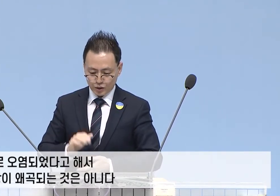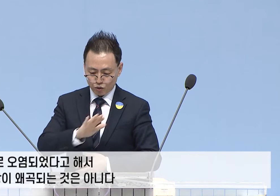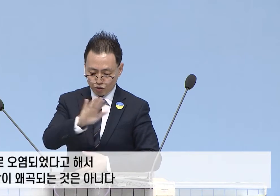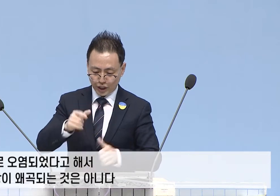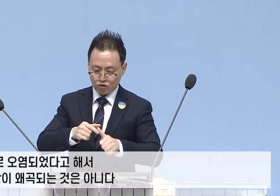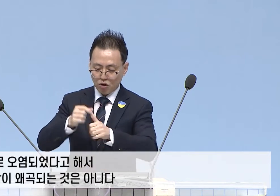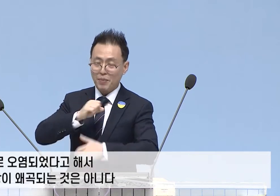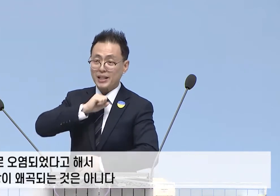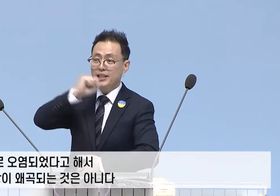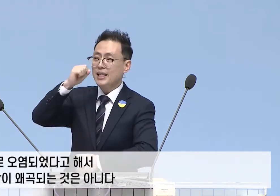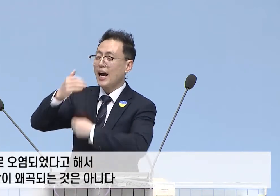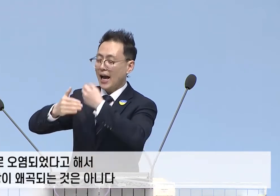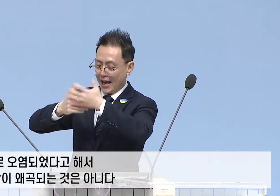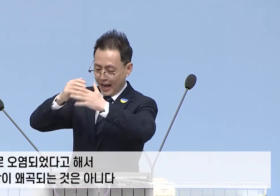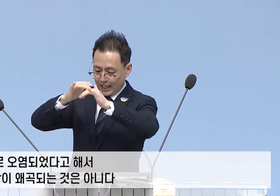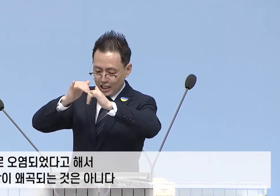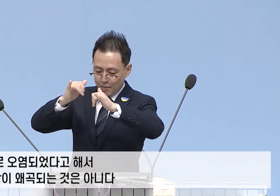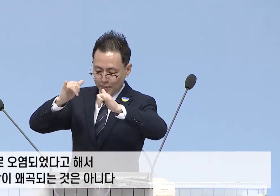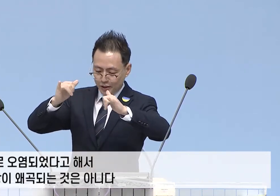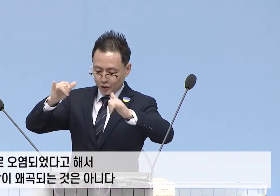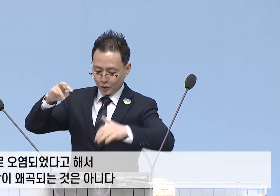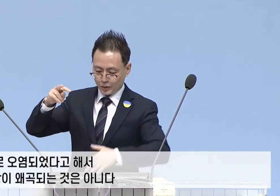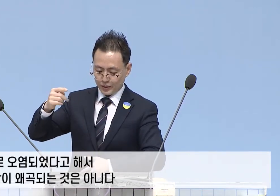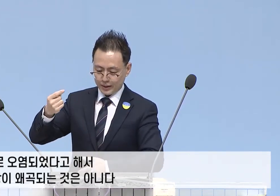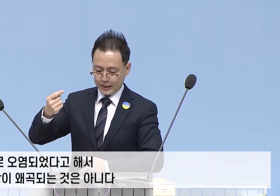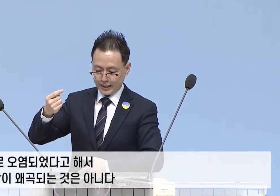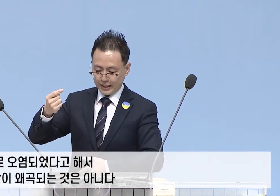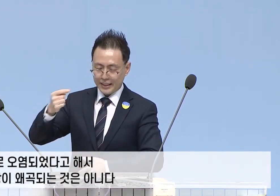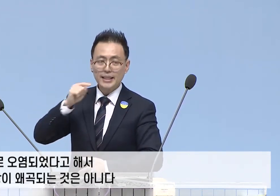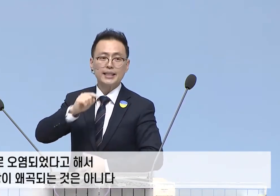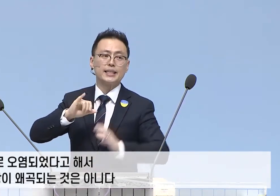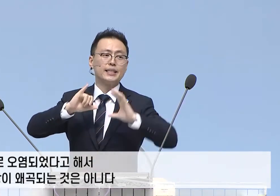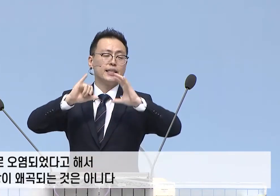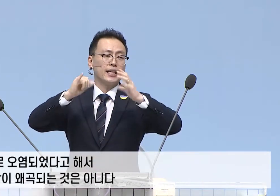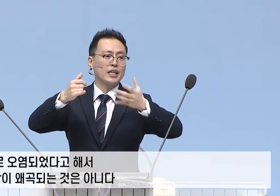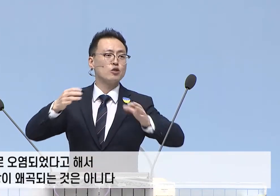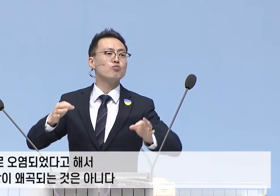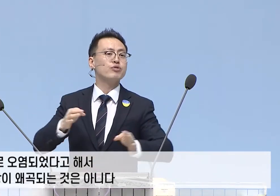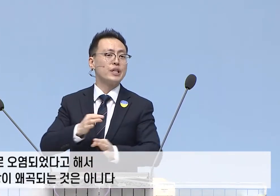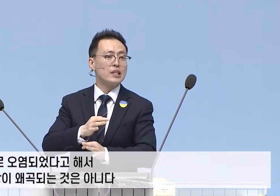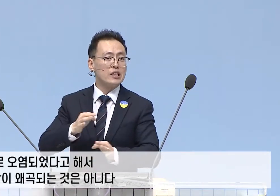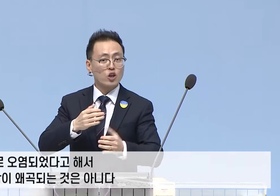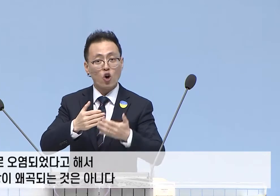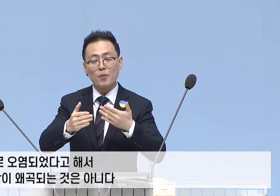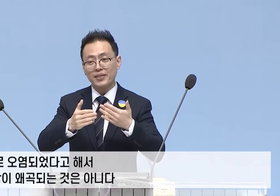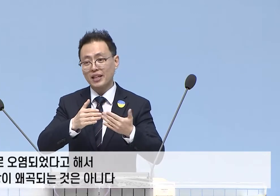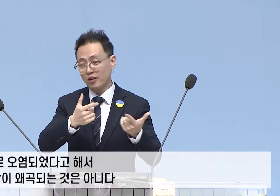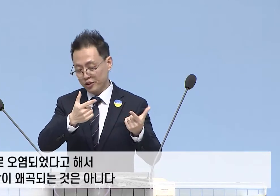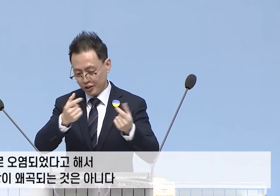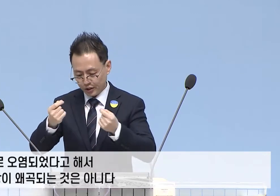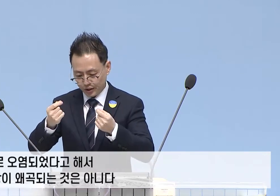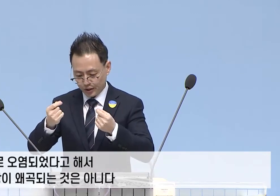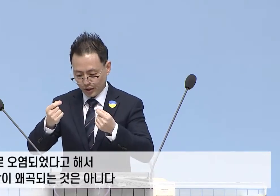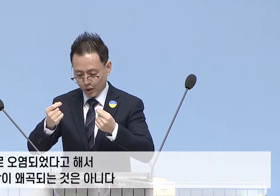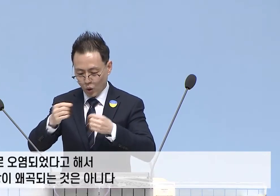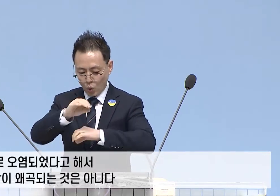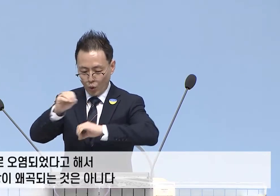우리 구원받은 하나님의 백성도 이 세상에서 불의를 경험한다는 것은